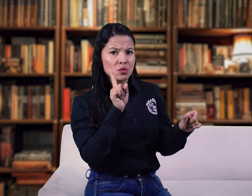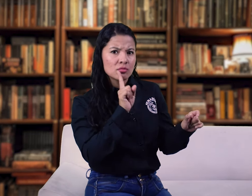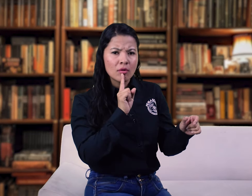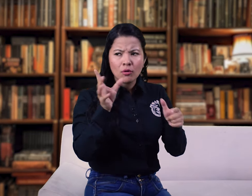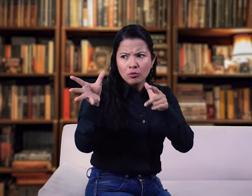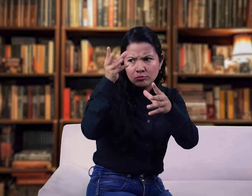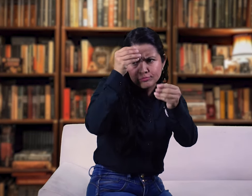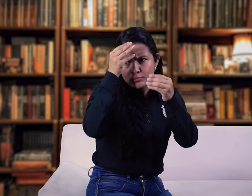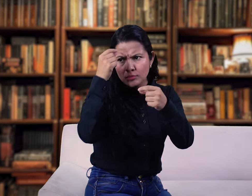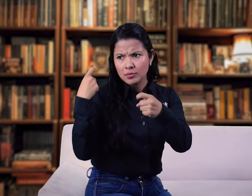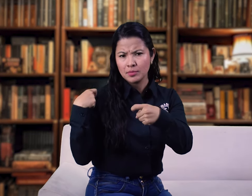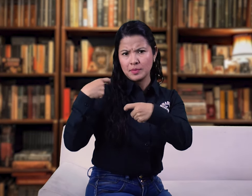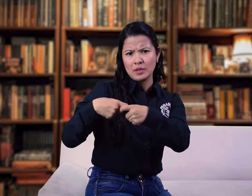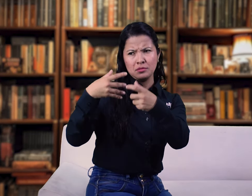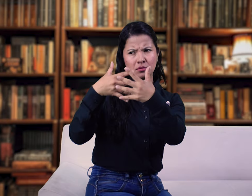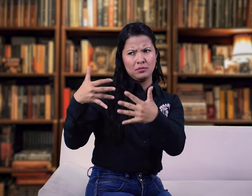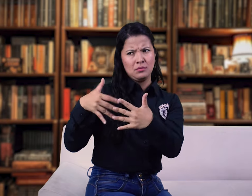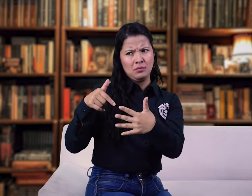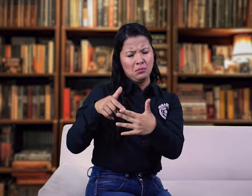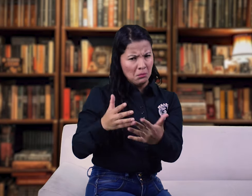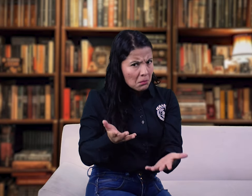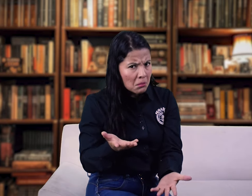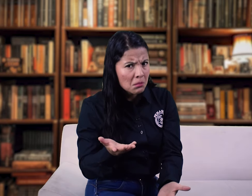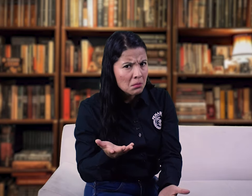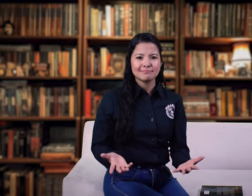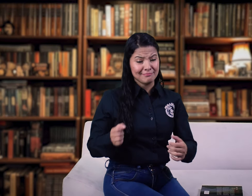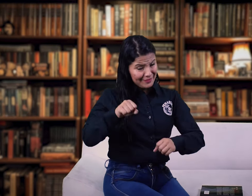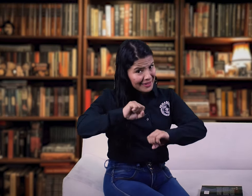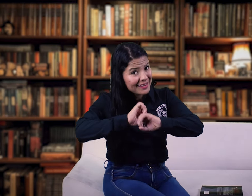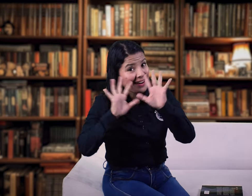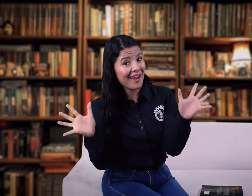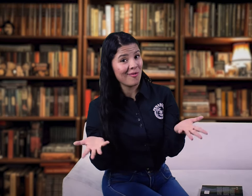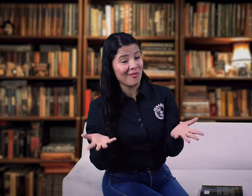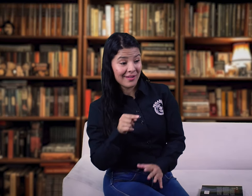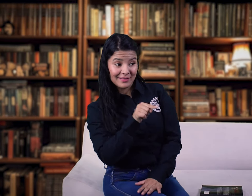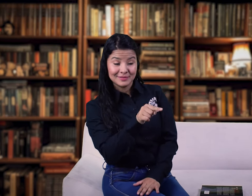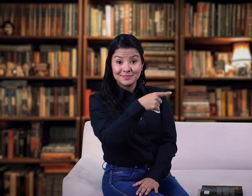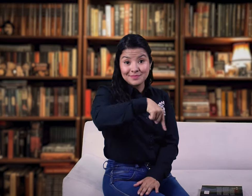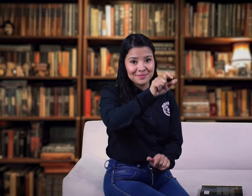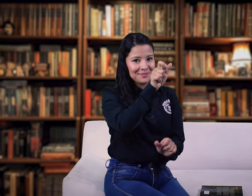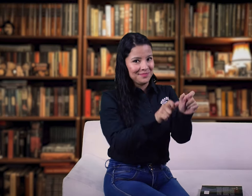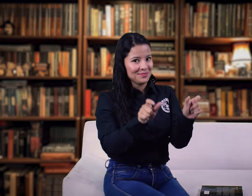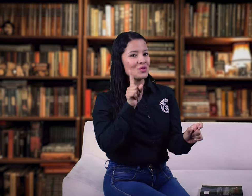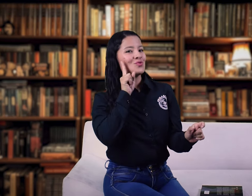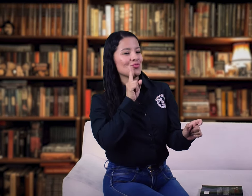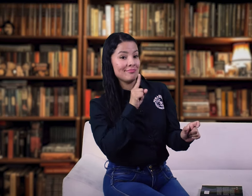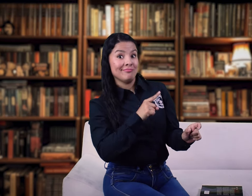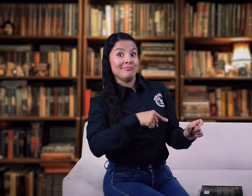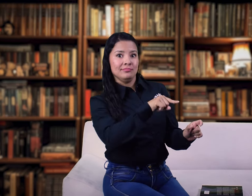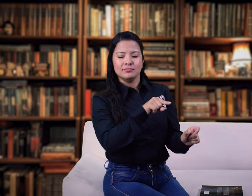Pero, ¿tienen el español y las personas sordas alguna relación? Claro que sí. El español para las